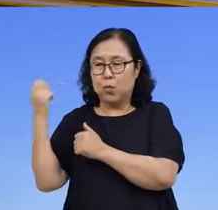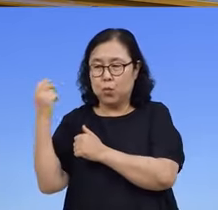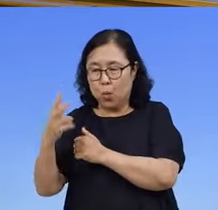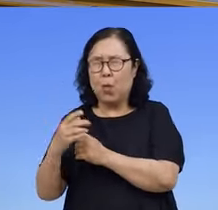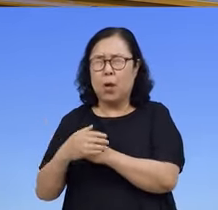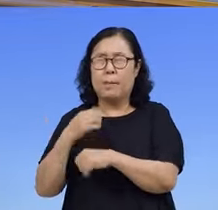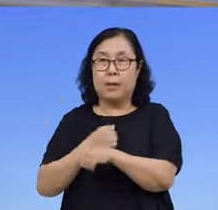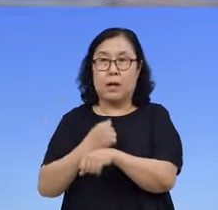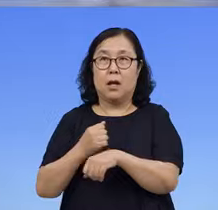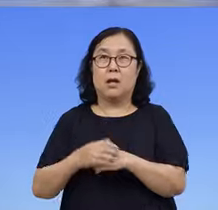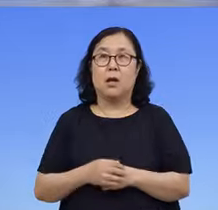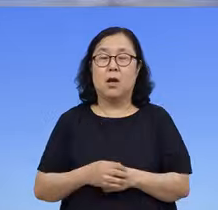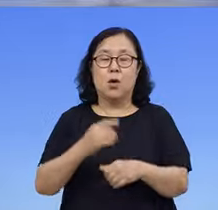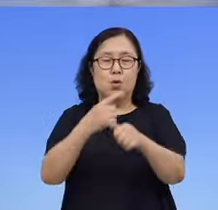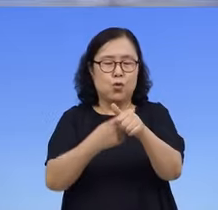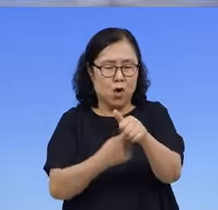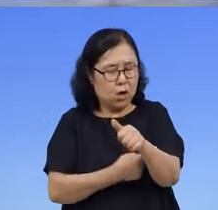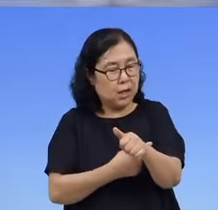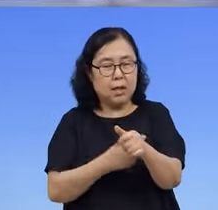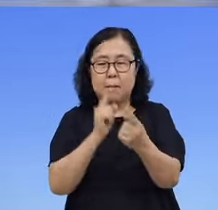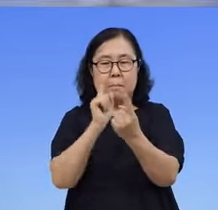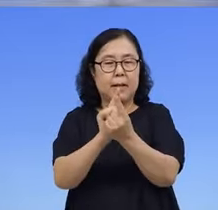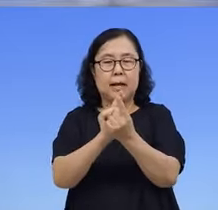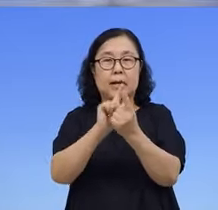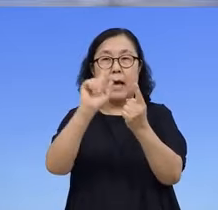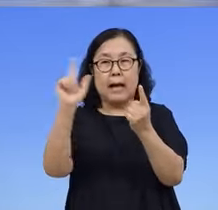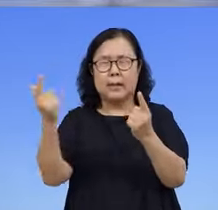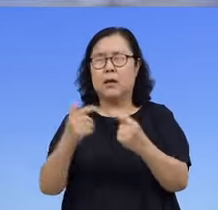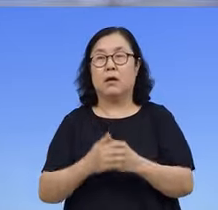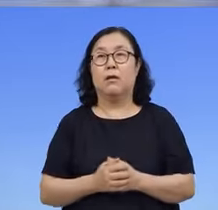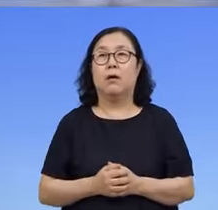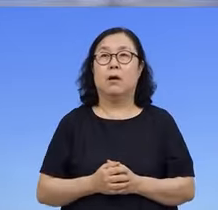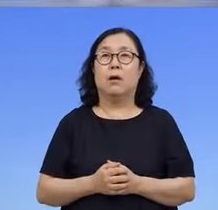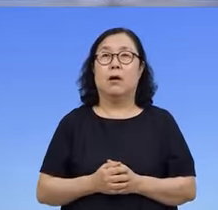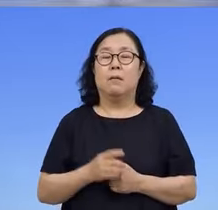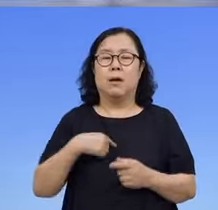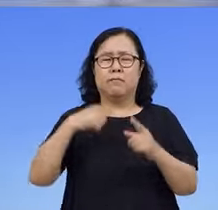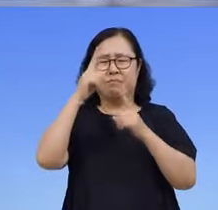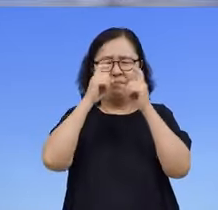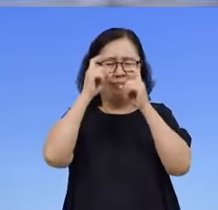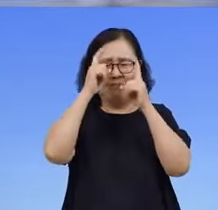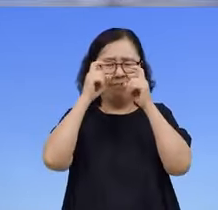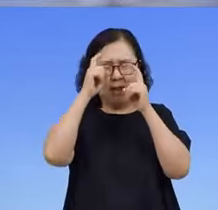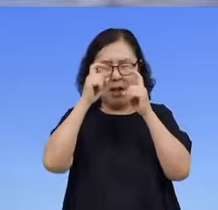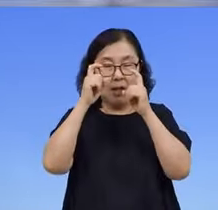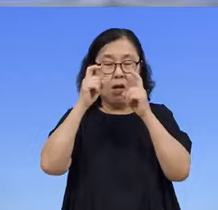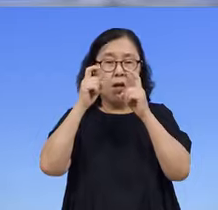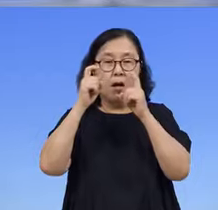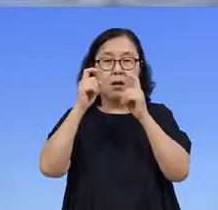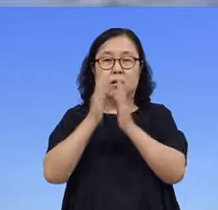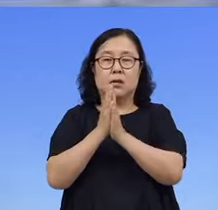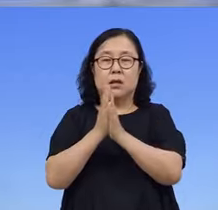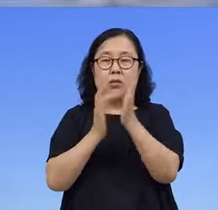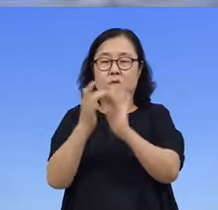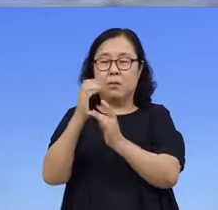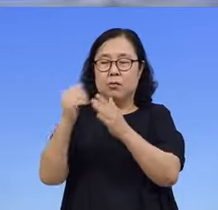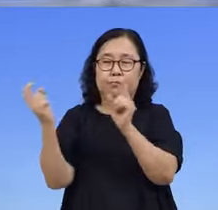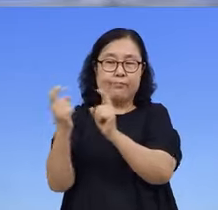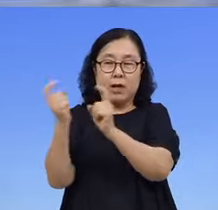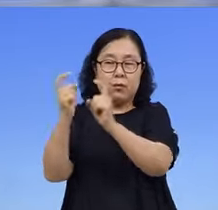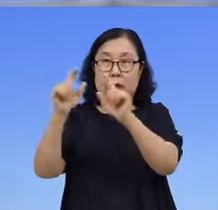걸까요? 우연히 우발적으로 기분도 안 좋던 차에 짜증이 나서 그렇게 시비를